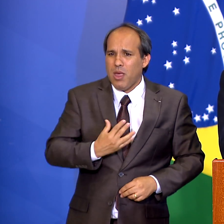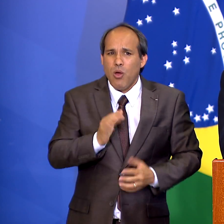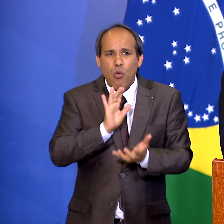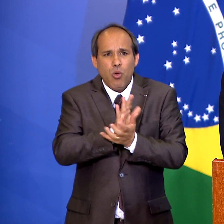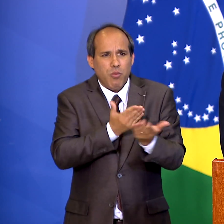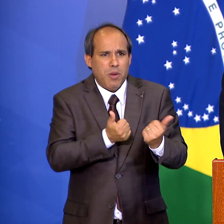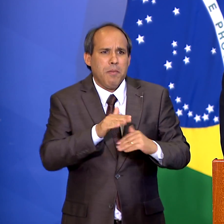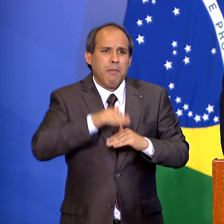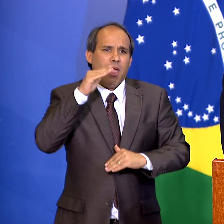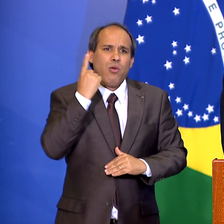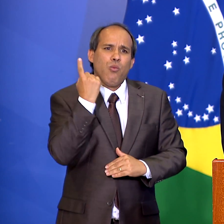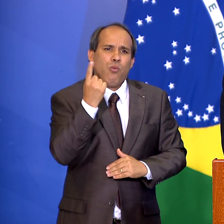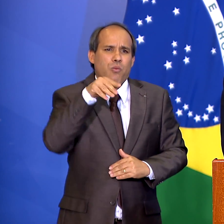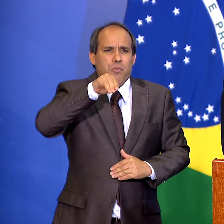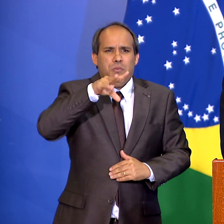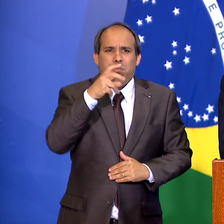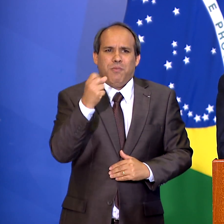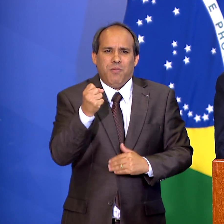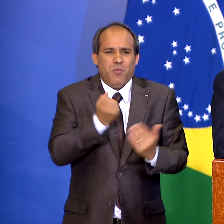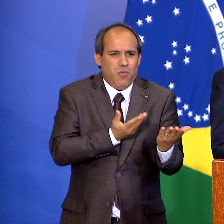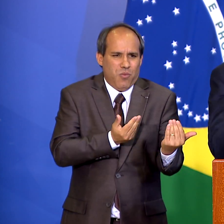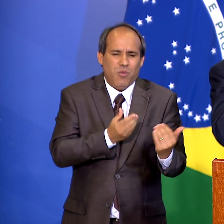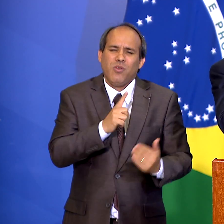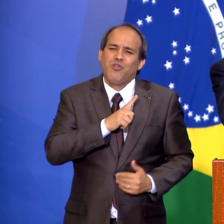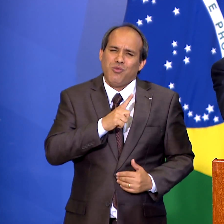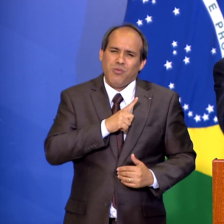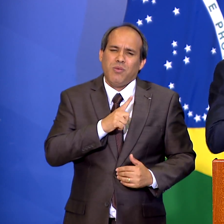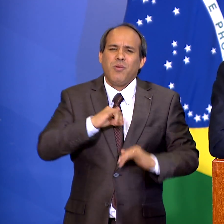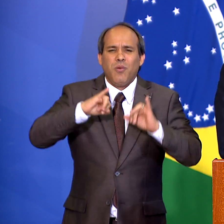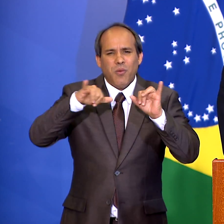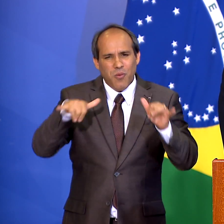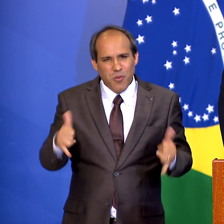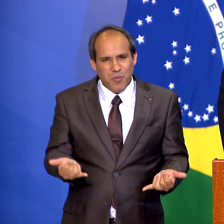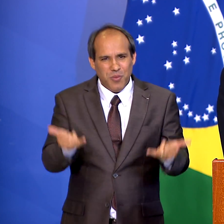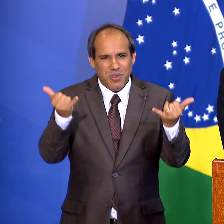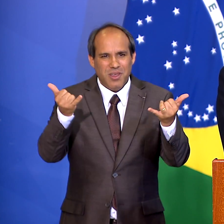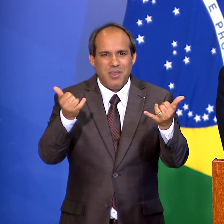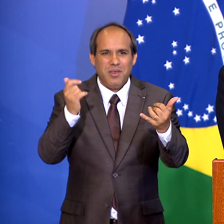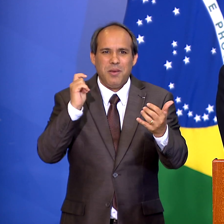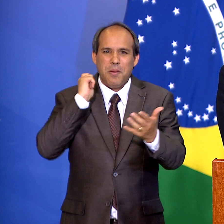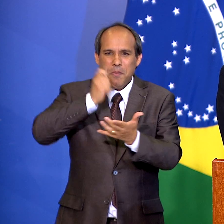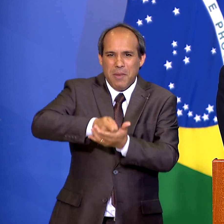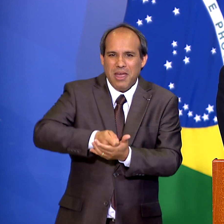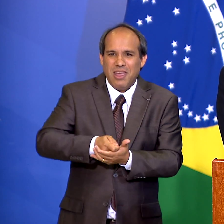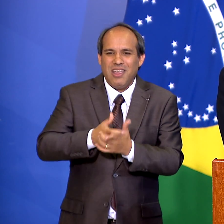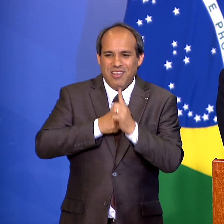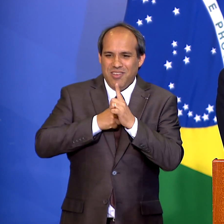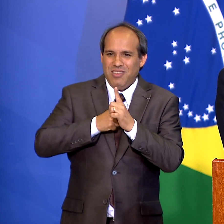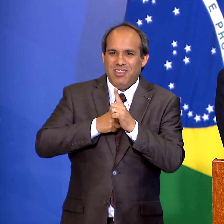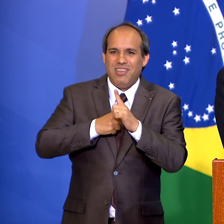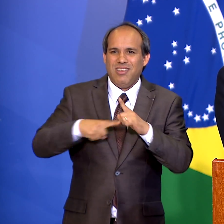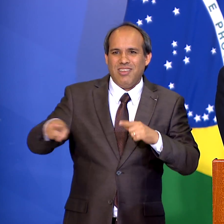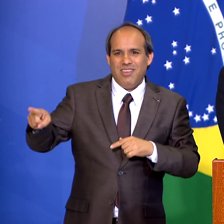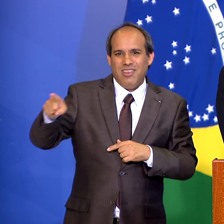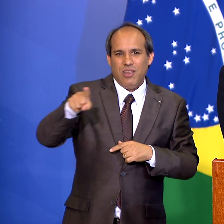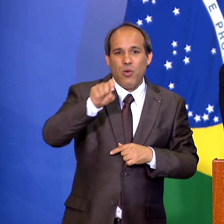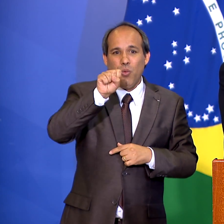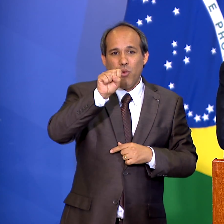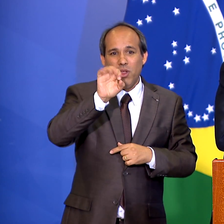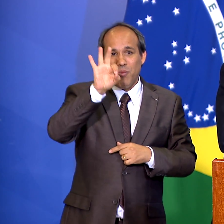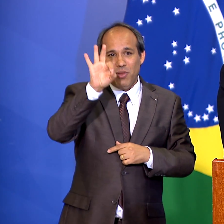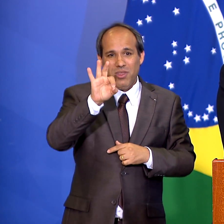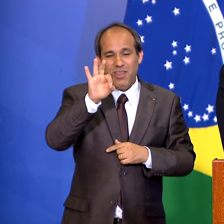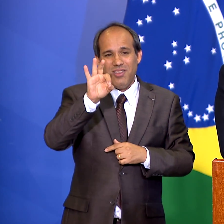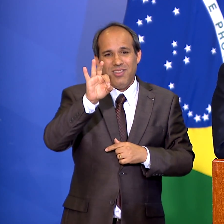mais de 1 milhão de jovens vão ter a oportunidade de pagar a sua dívida, né? Pagar 8% da dívida,